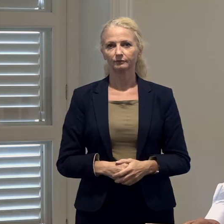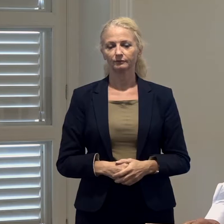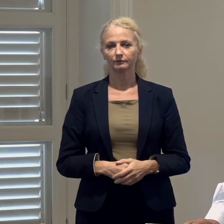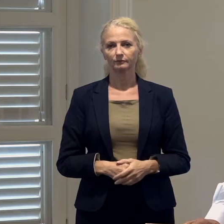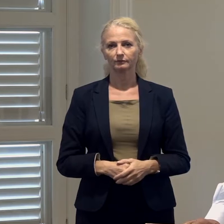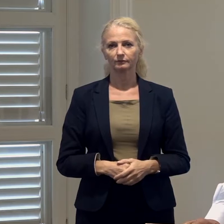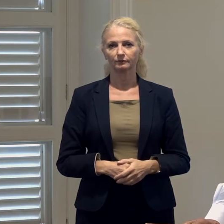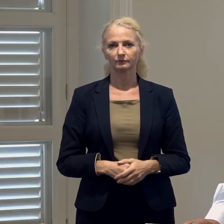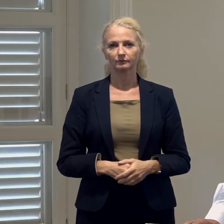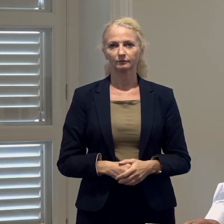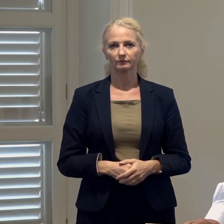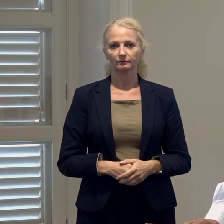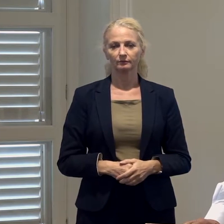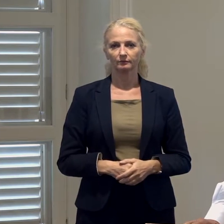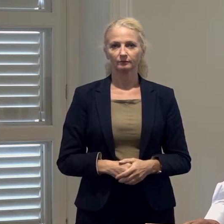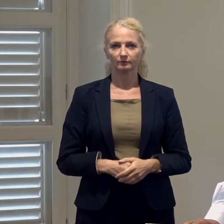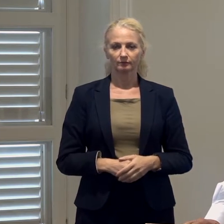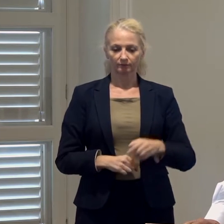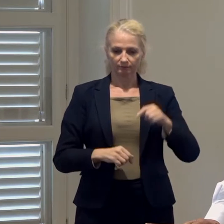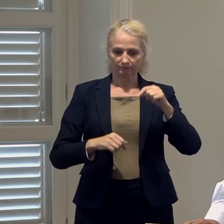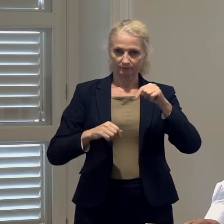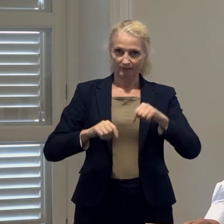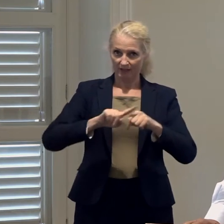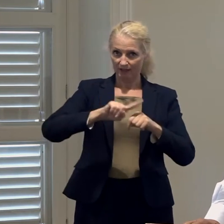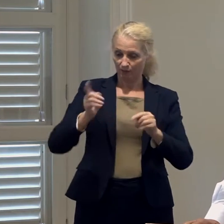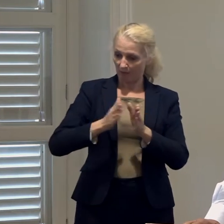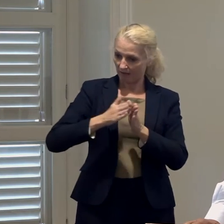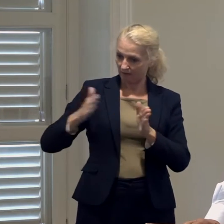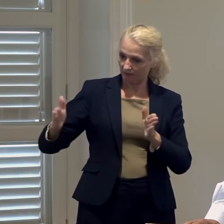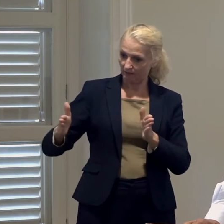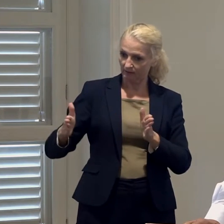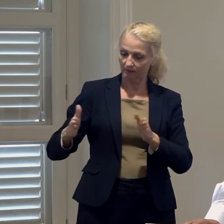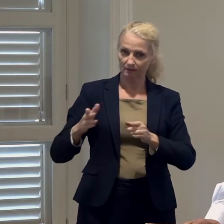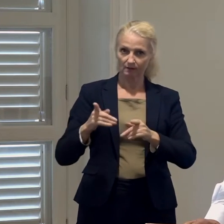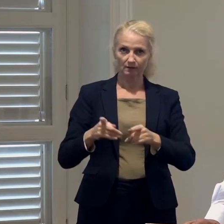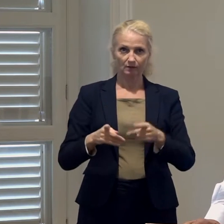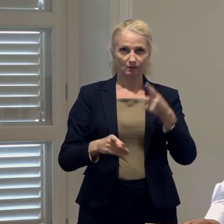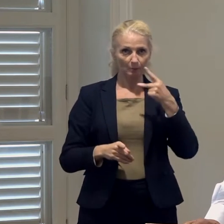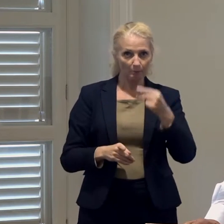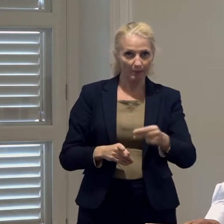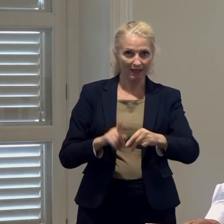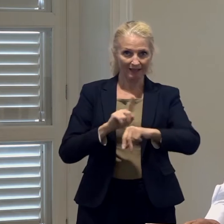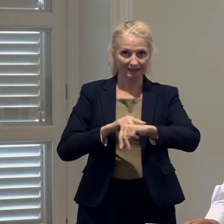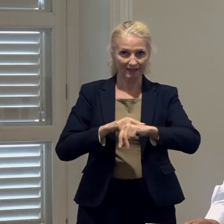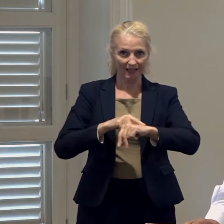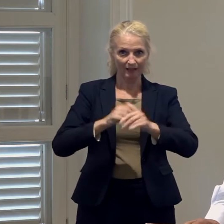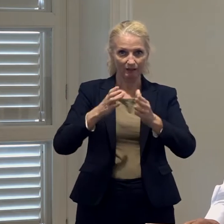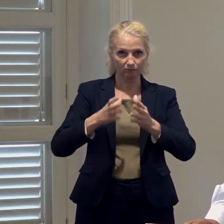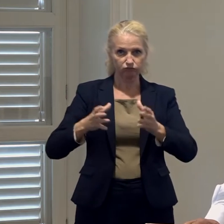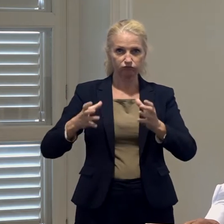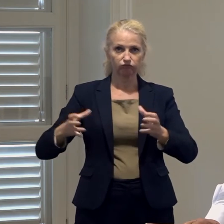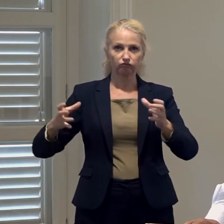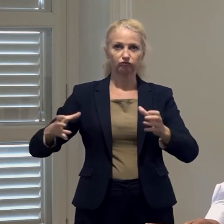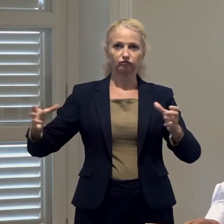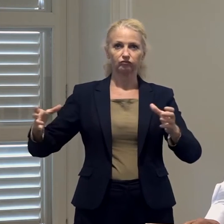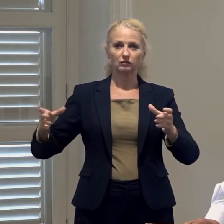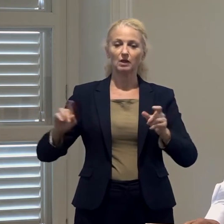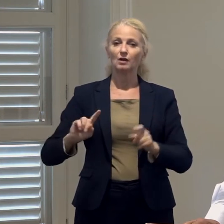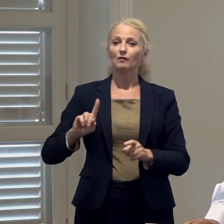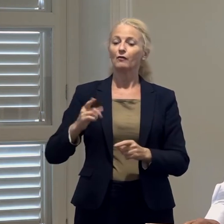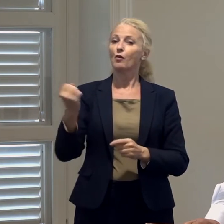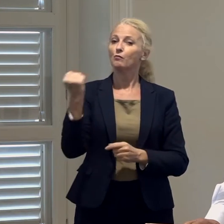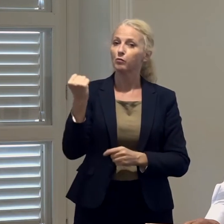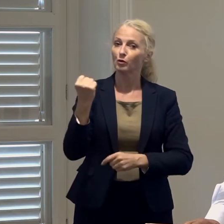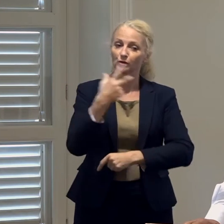Deze maand worden de priktijden verlengd voor personen die boosterprik, de eerste of de tweede